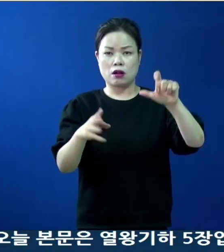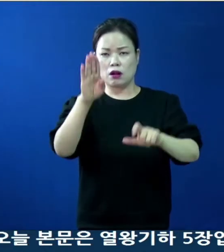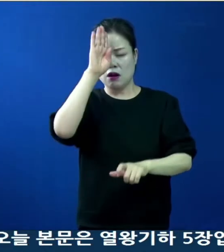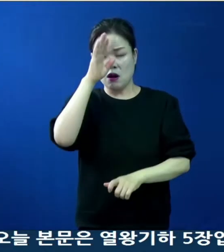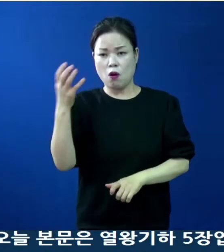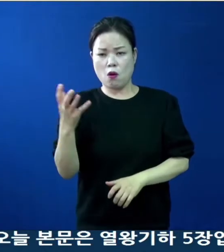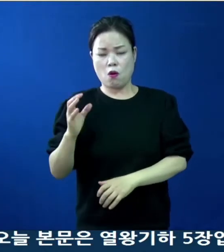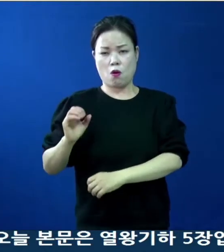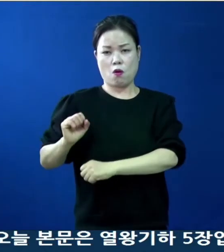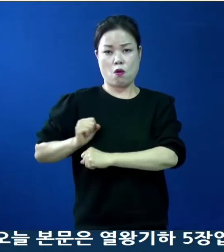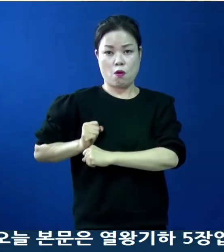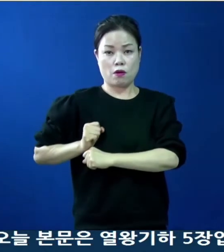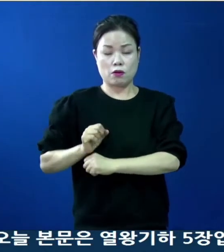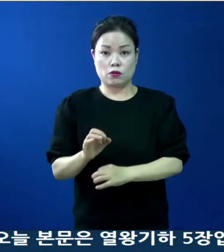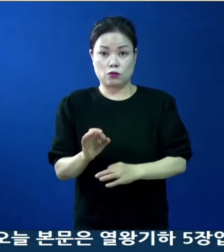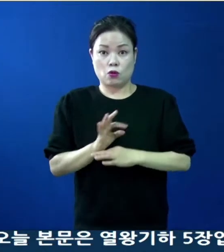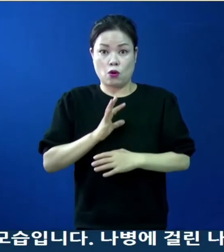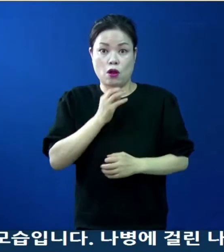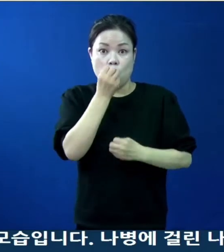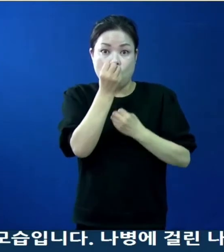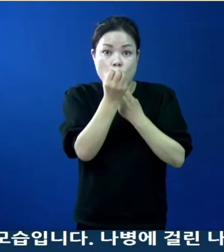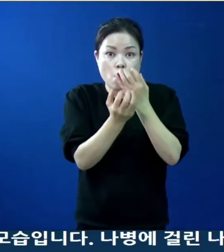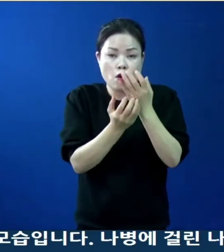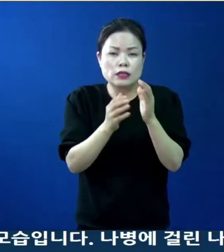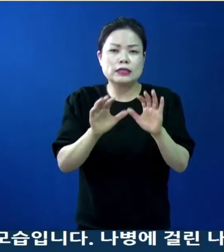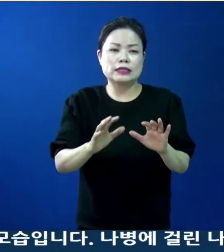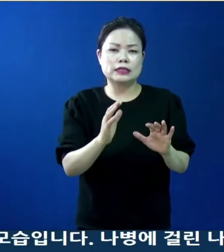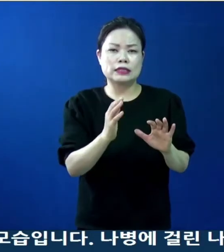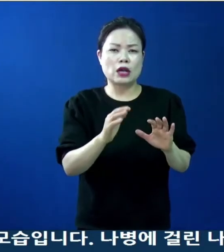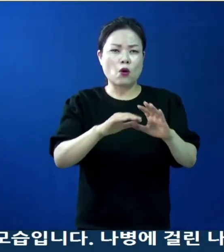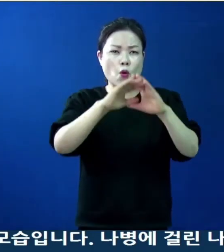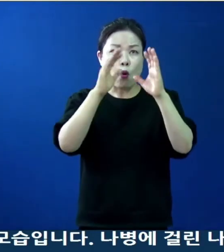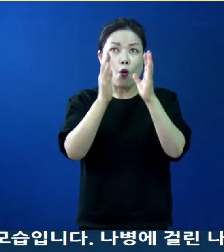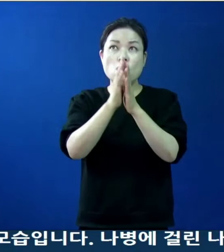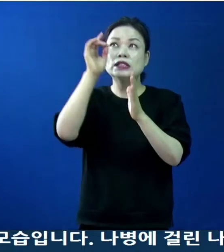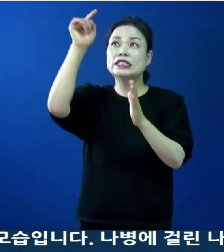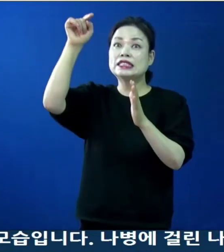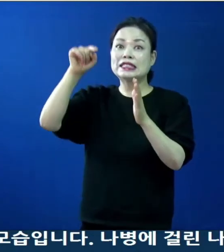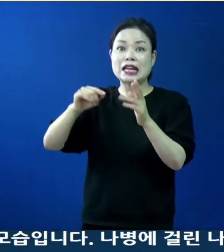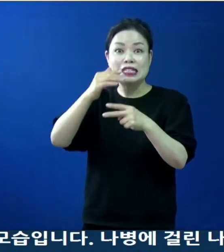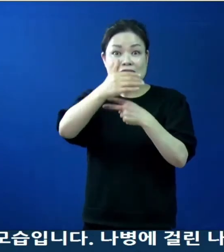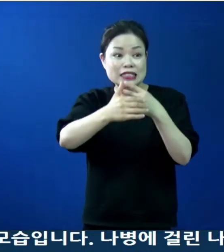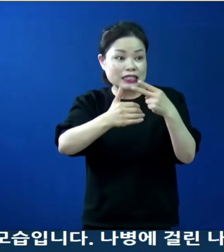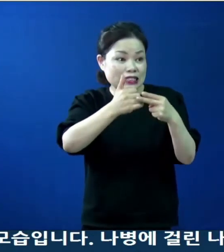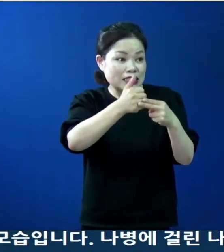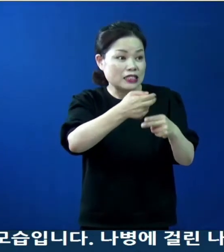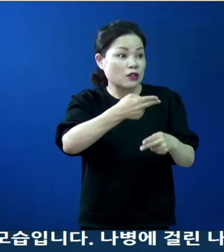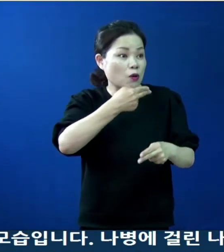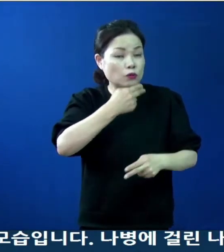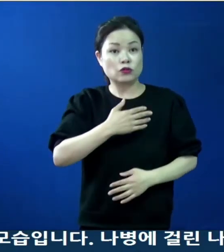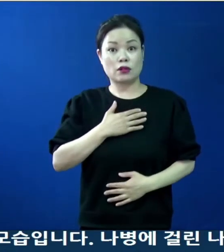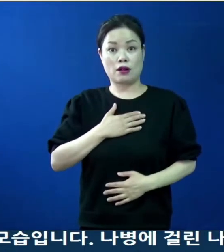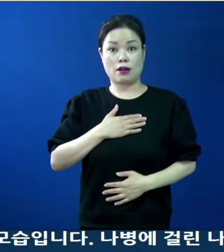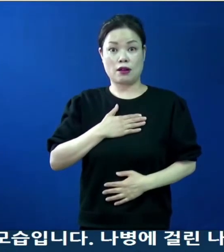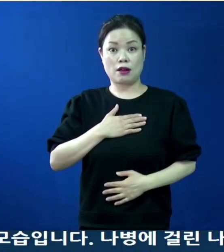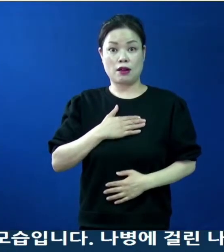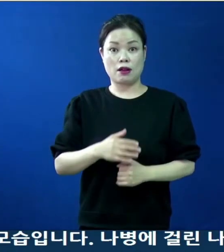정말 놀라운 고백을 하는데 이제 이스라엘 외 온 천하에 신이 없는 줄을 아나이다.